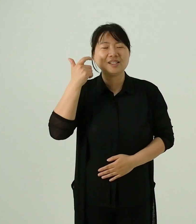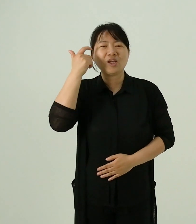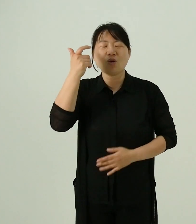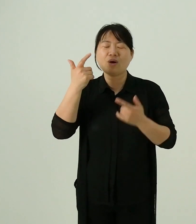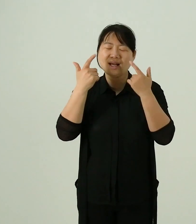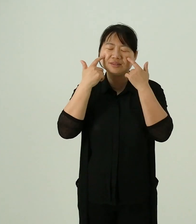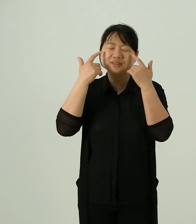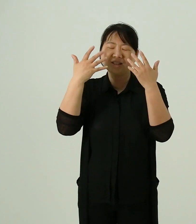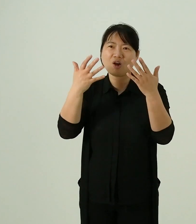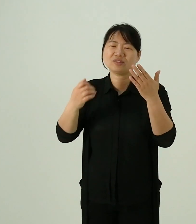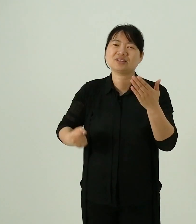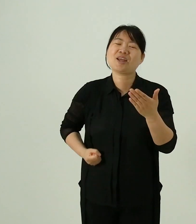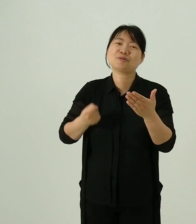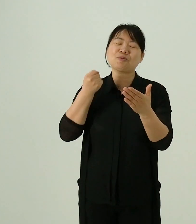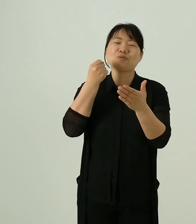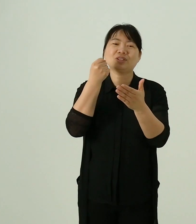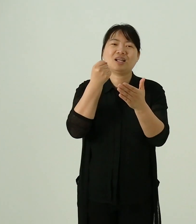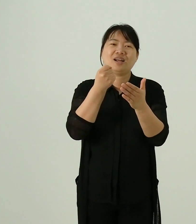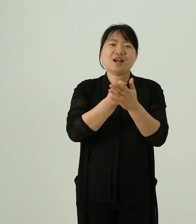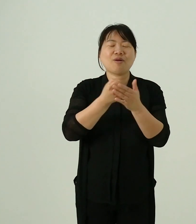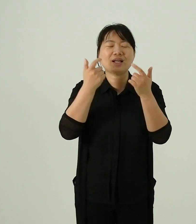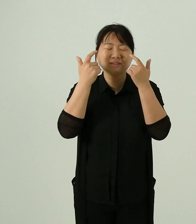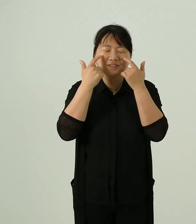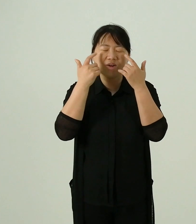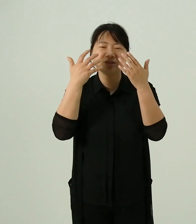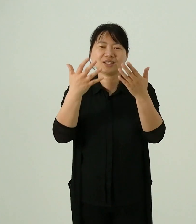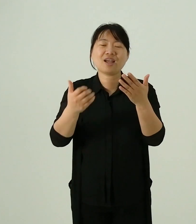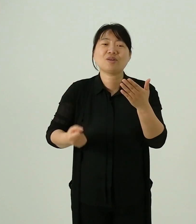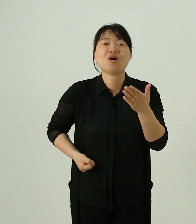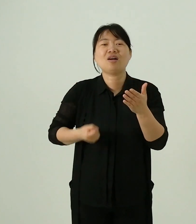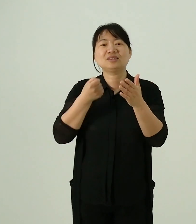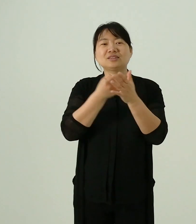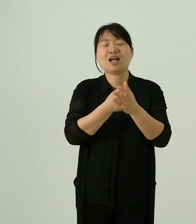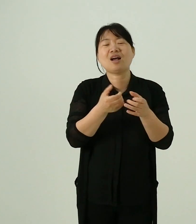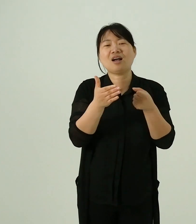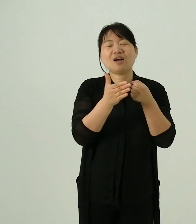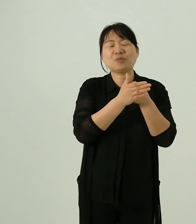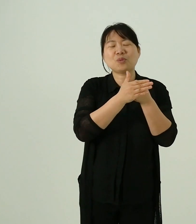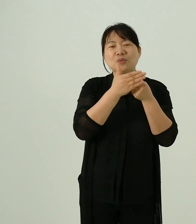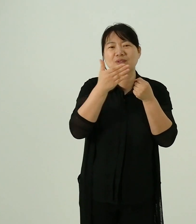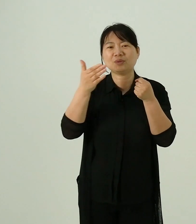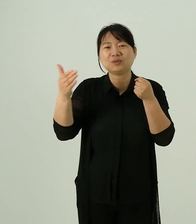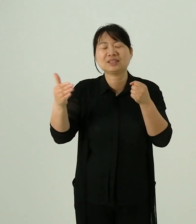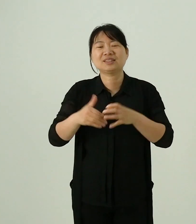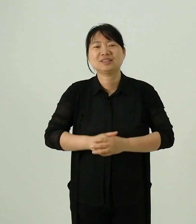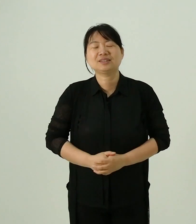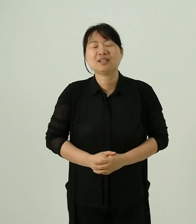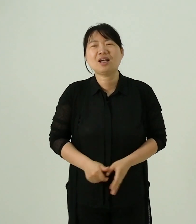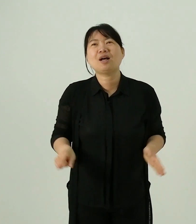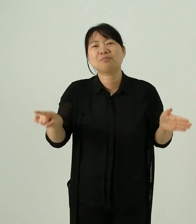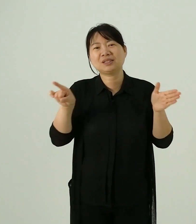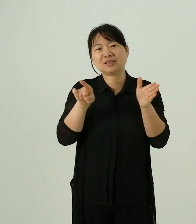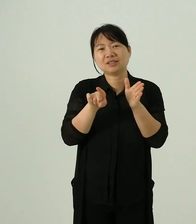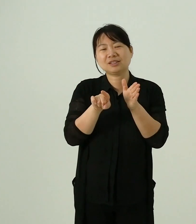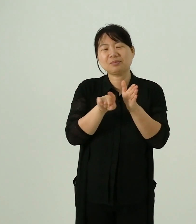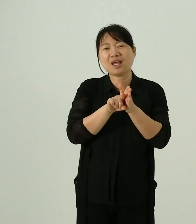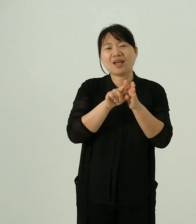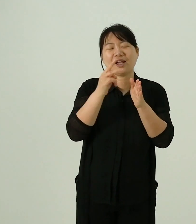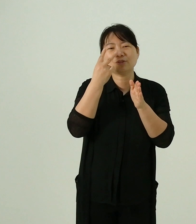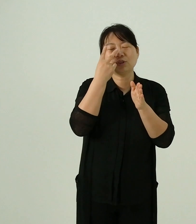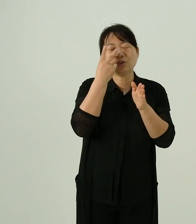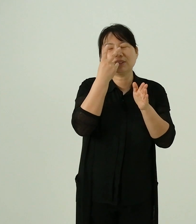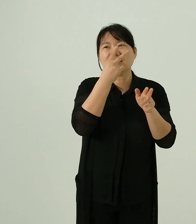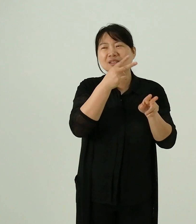영혼이 확정되고 확정되어 싸우니